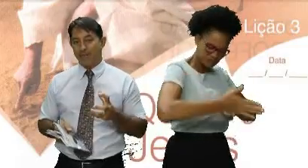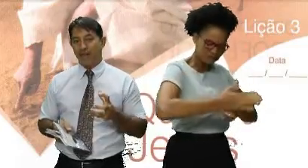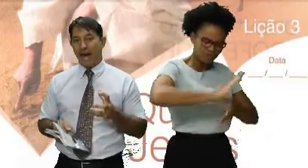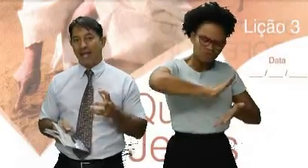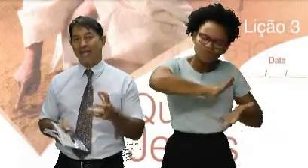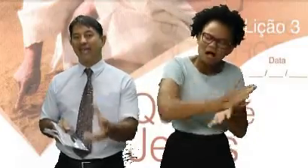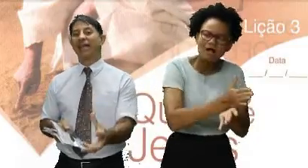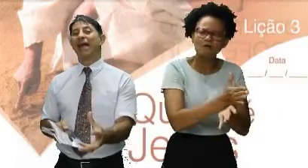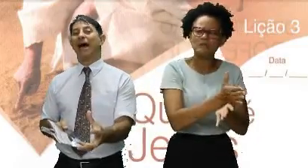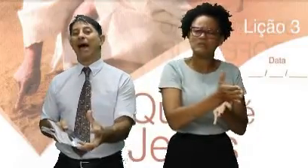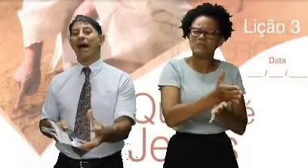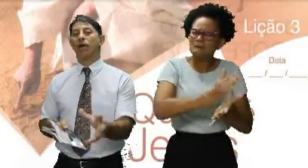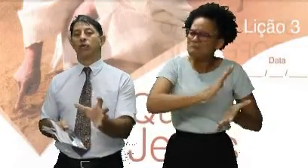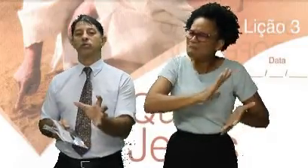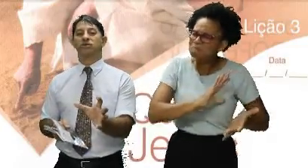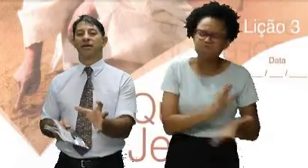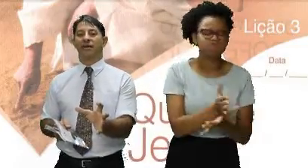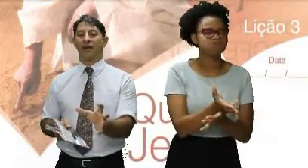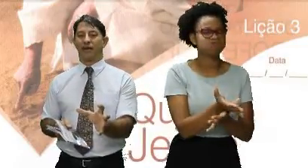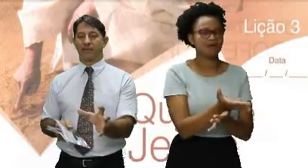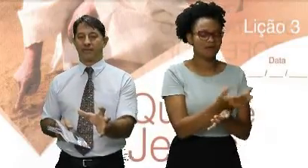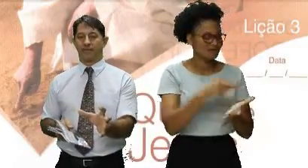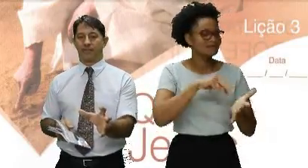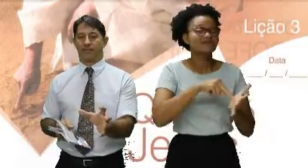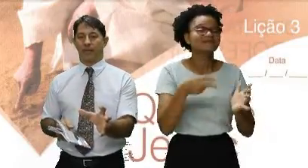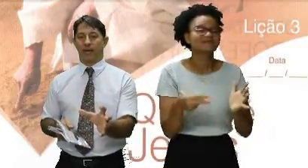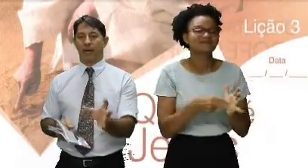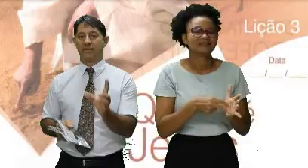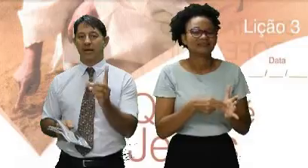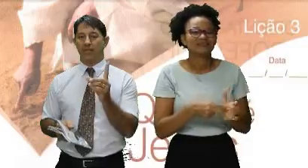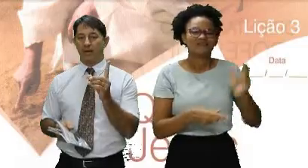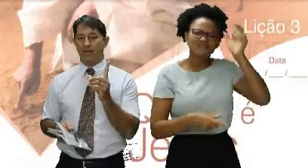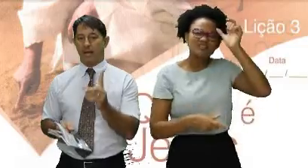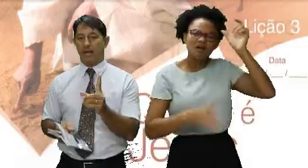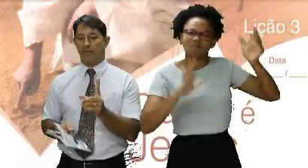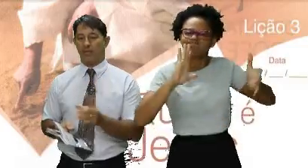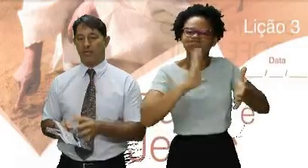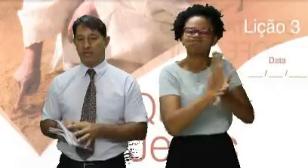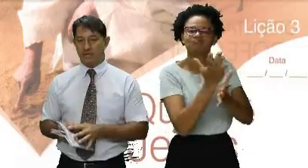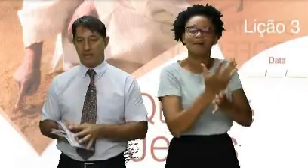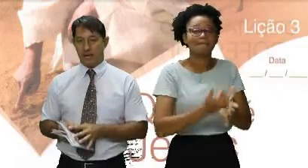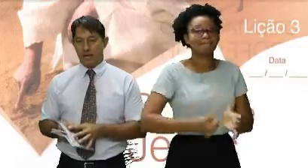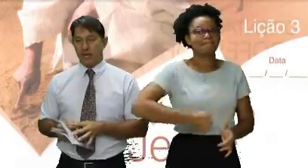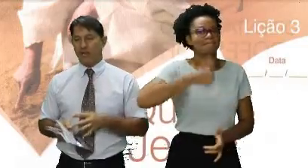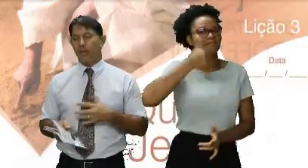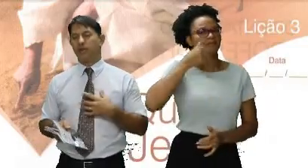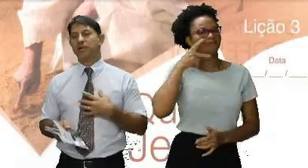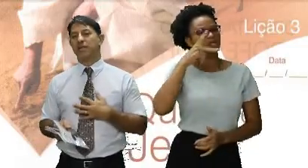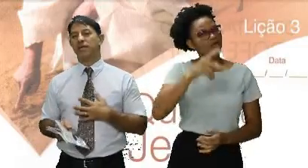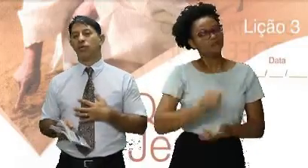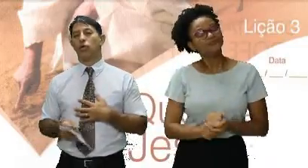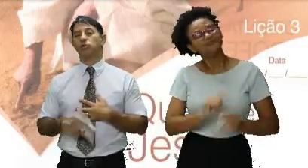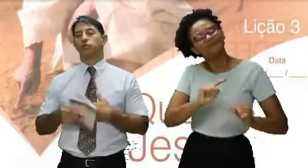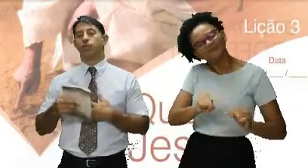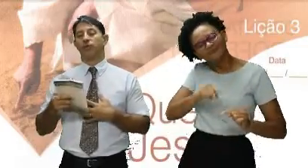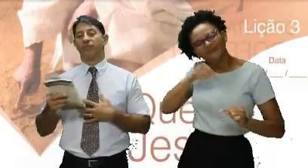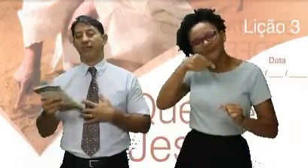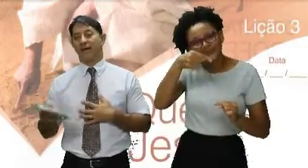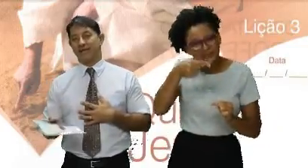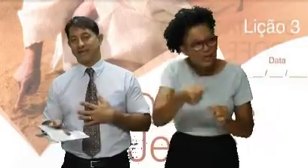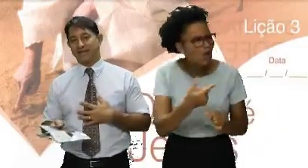ele aniquilará com Satanás. Essa é a primeira profecia. Depois teve